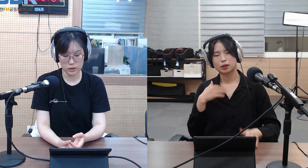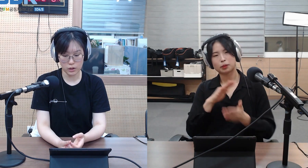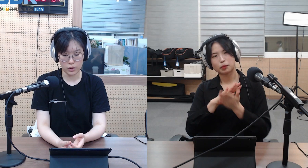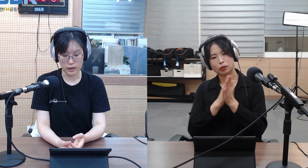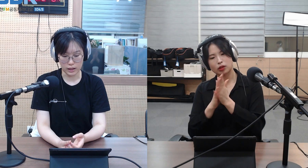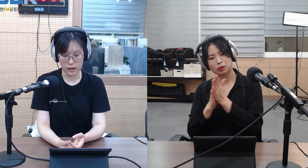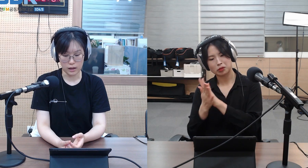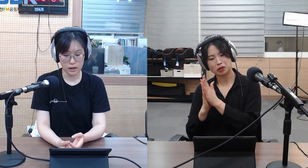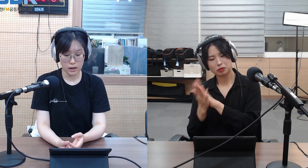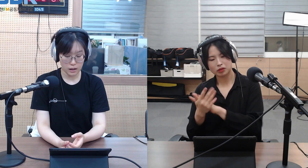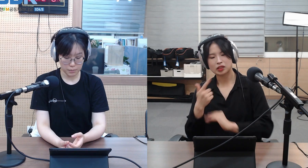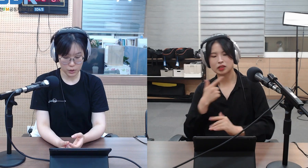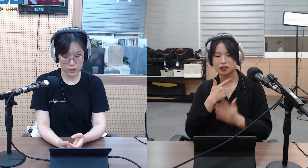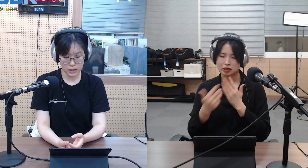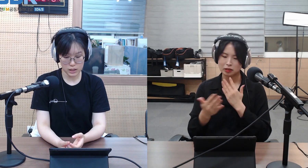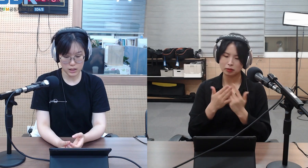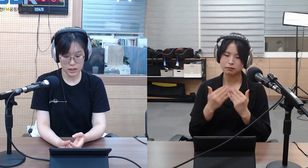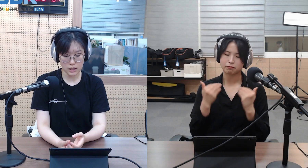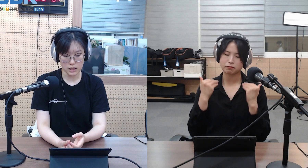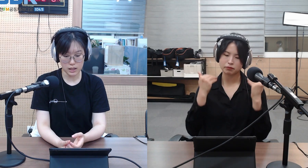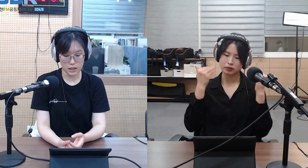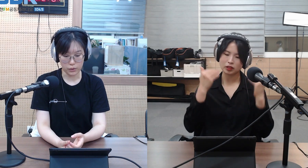것 같다며 칭찬 일색이었다.